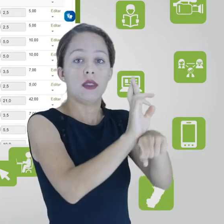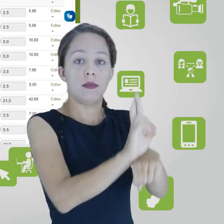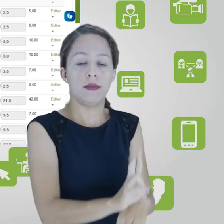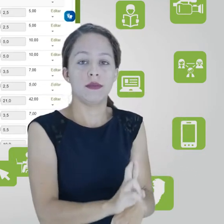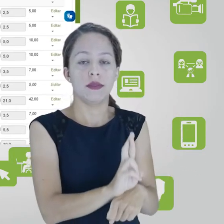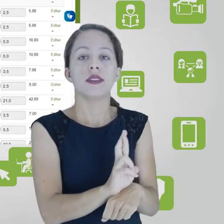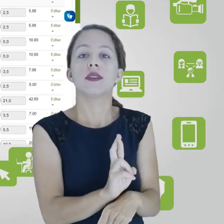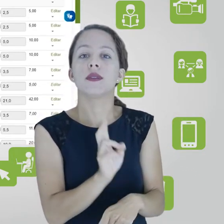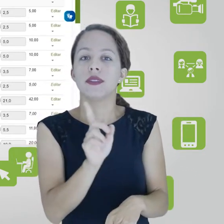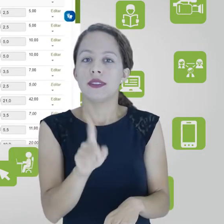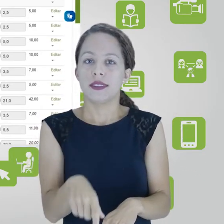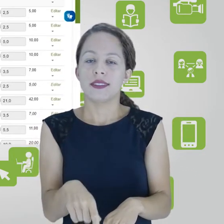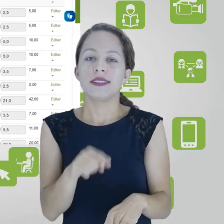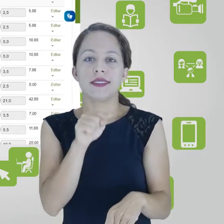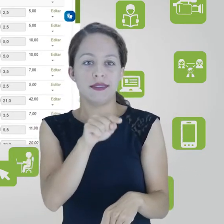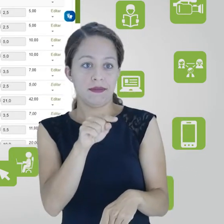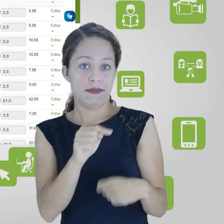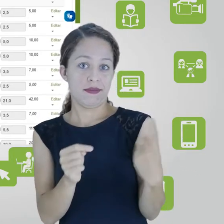categoria